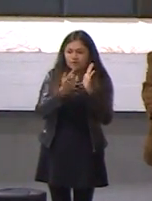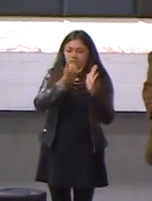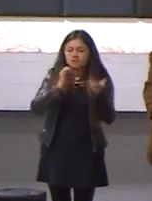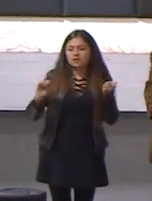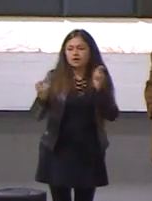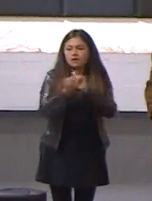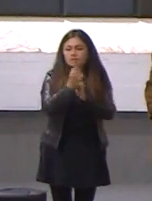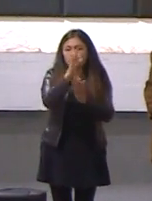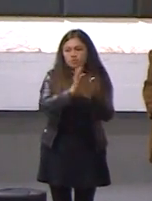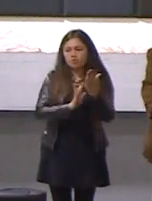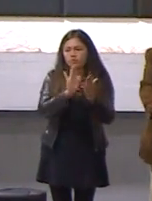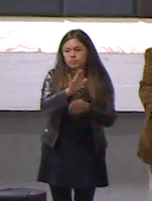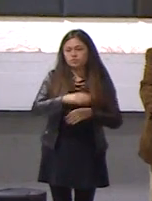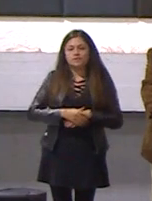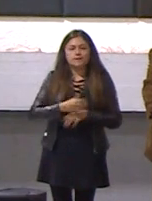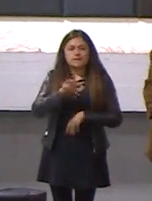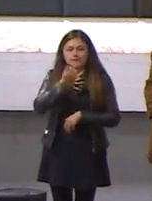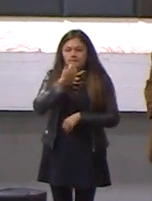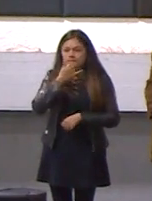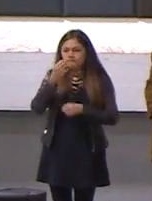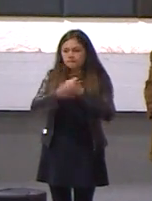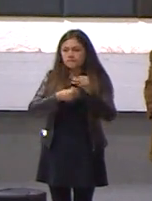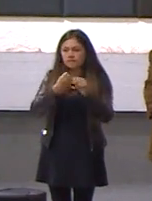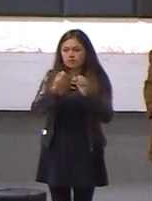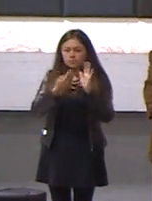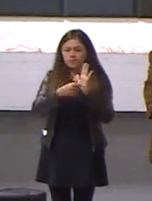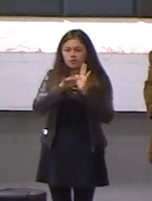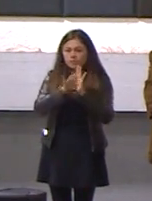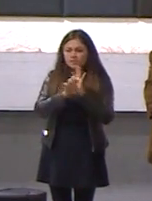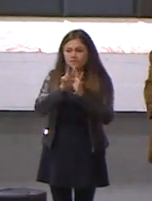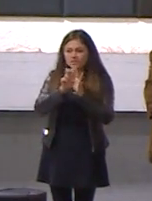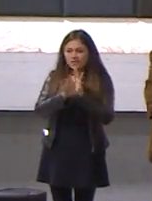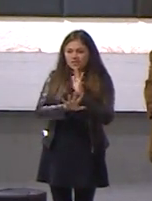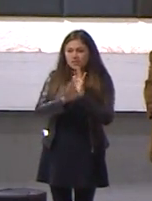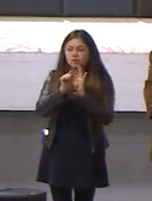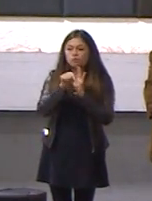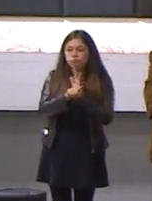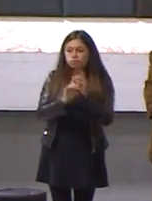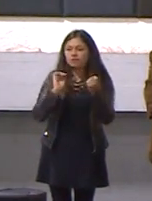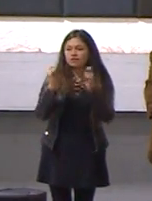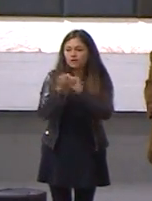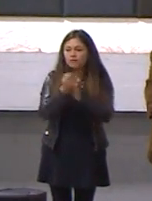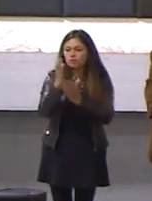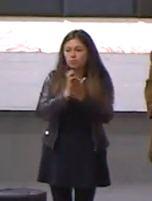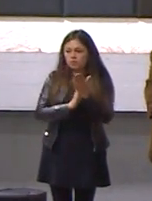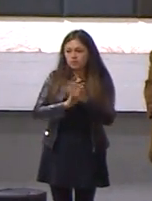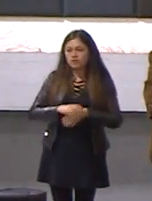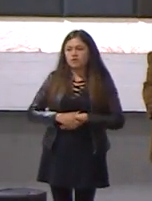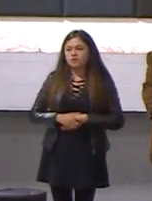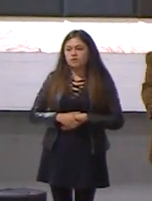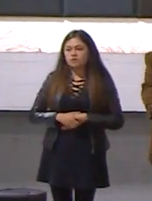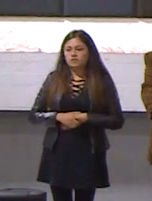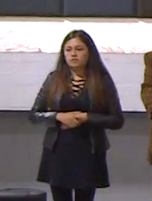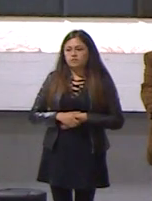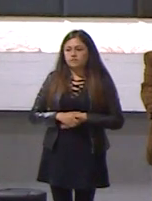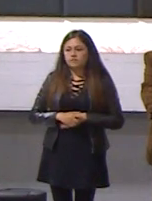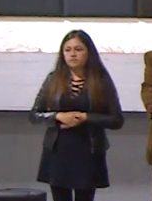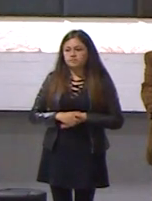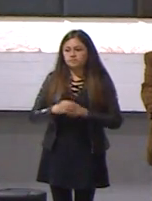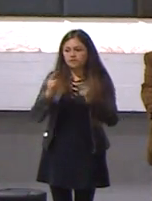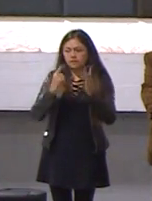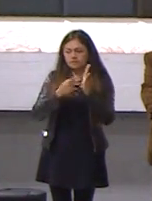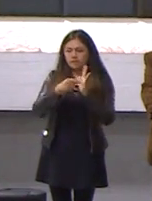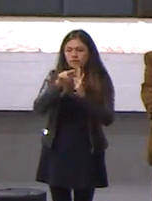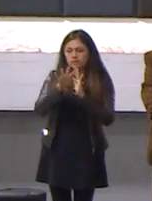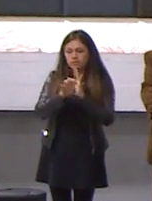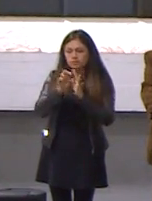orden curricular en el año de 1975 hay una tras un cambio curricular hay otro en